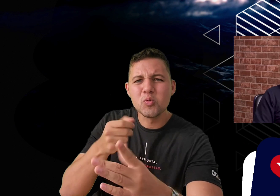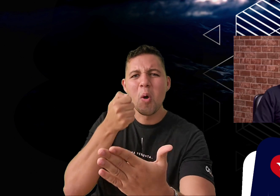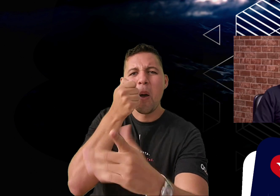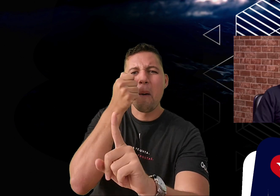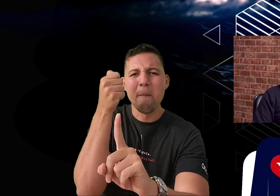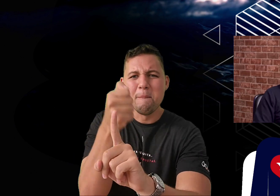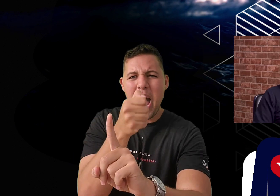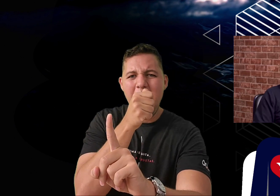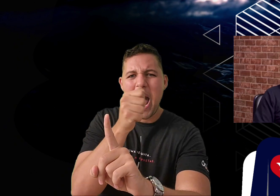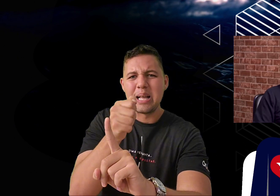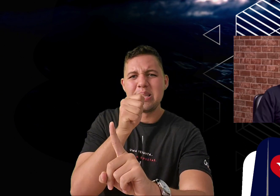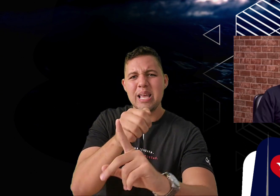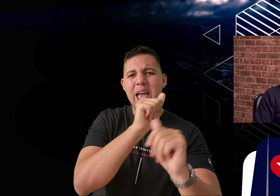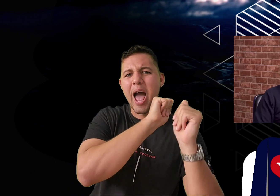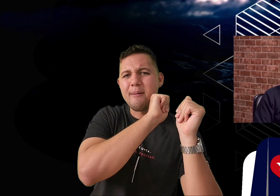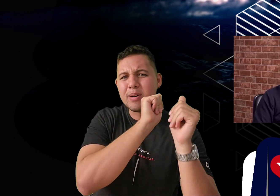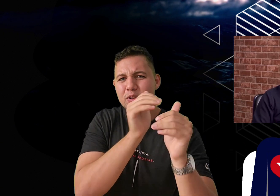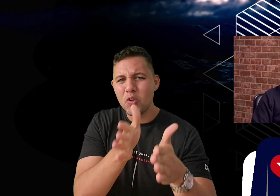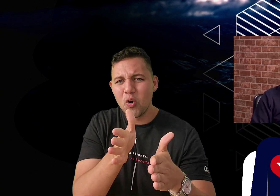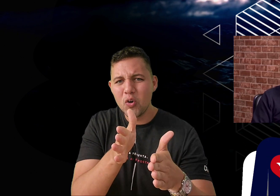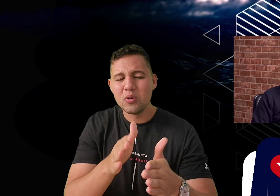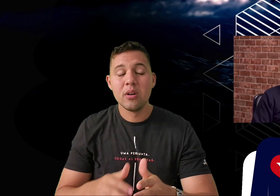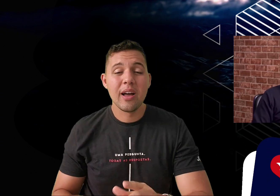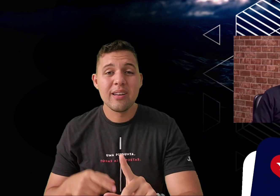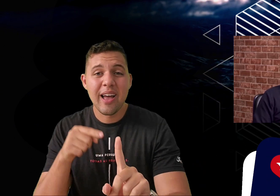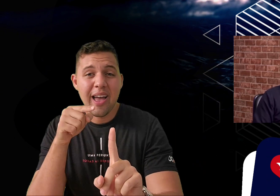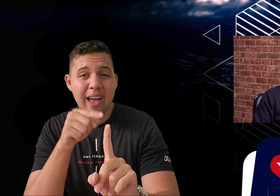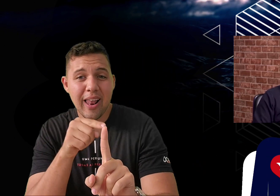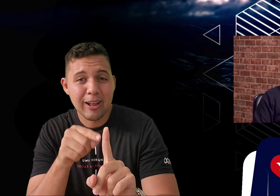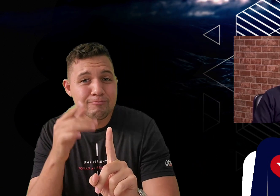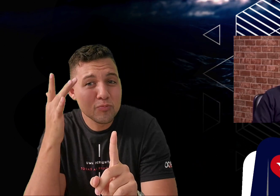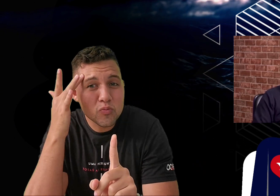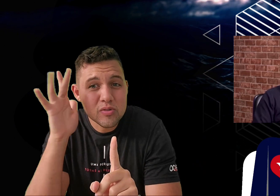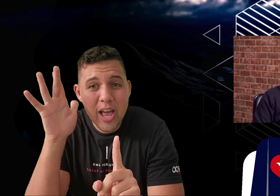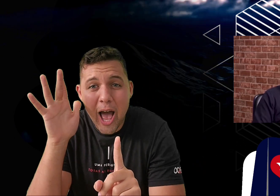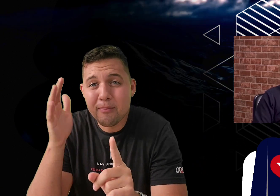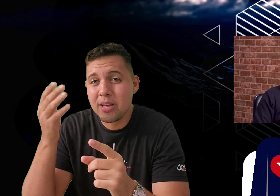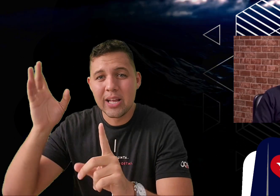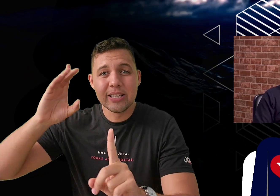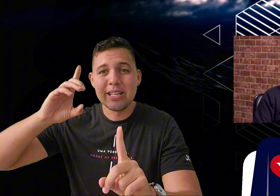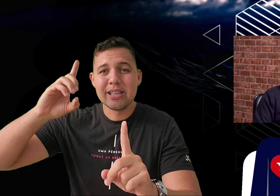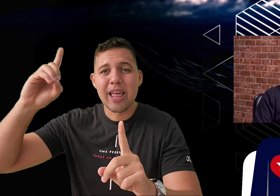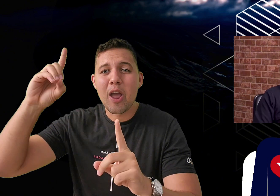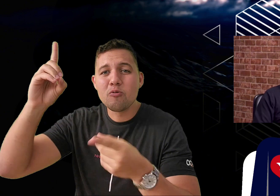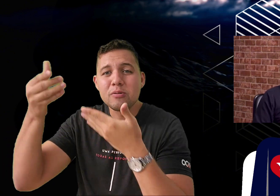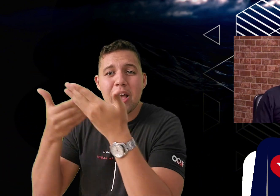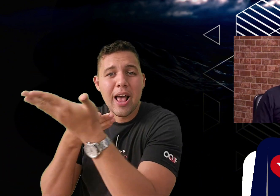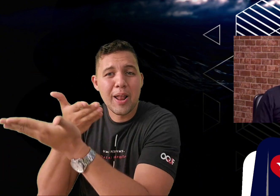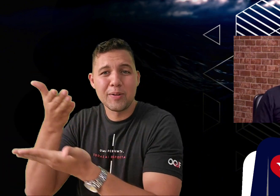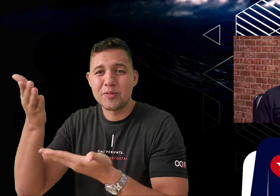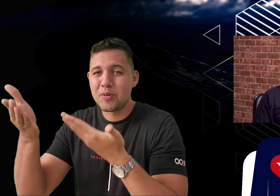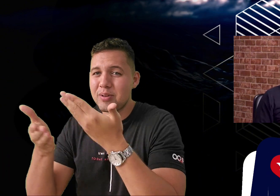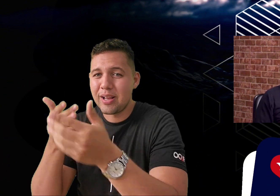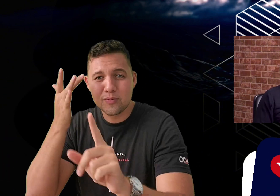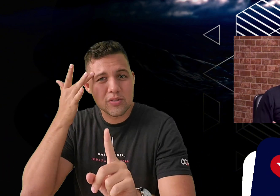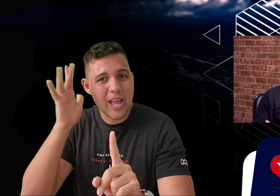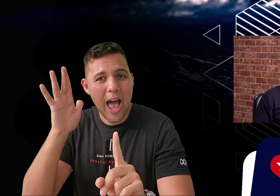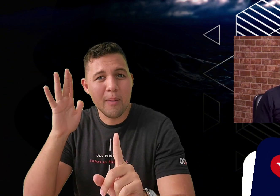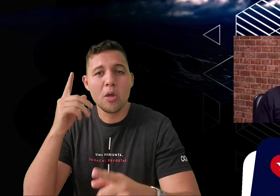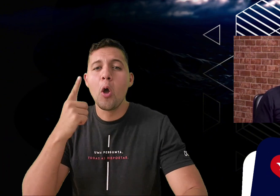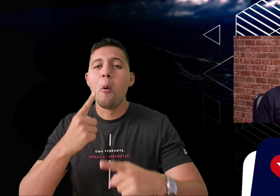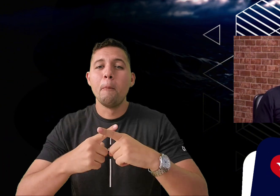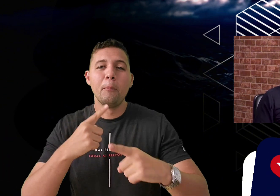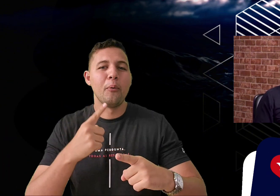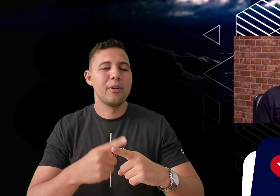e, portanto, não tiveram referência nenhuma do que era um pai de verdade. Então, o conceito